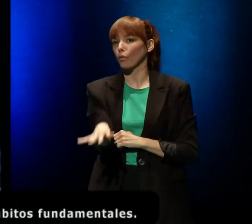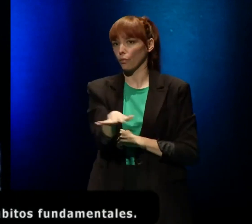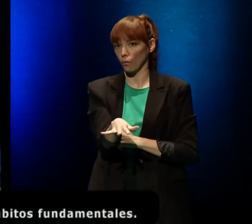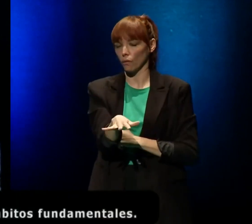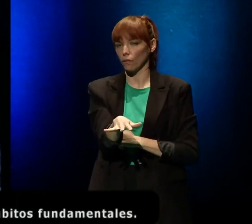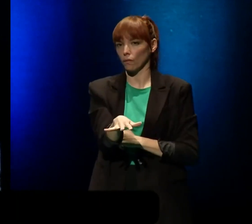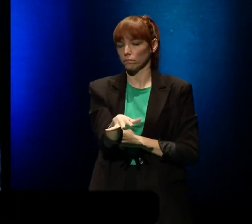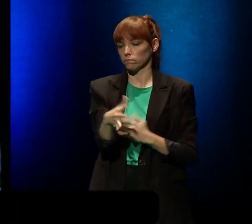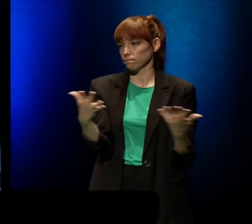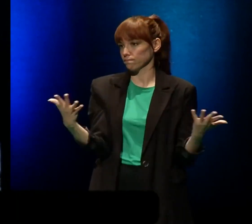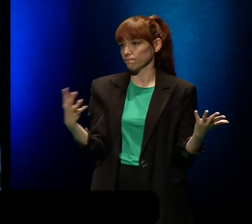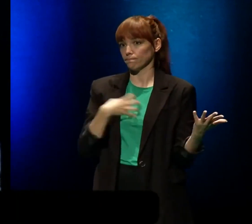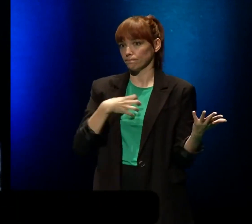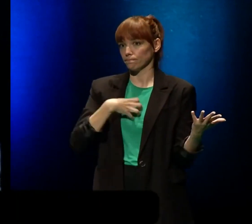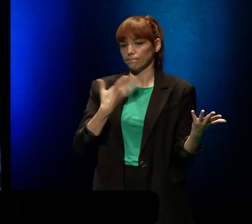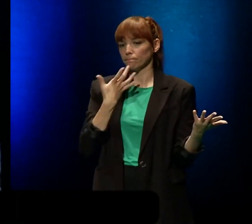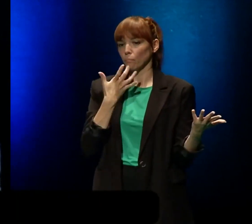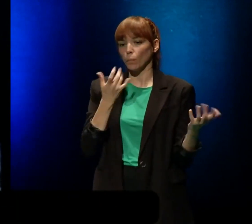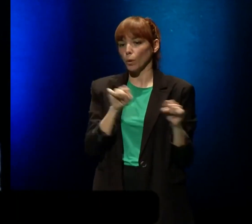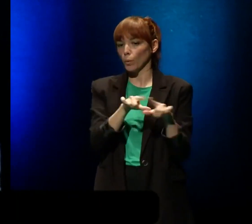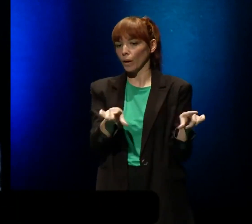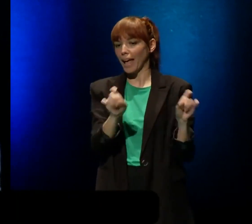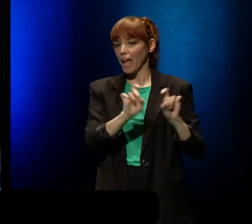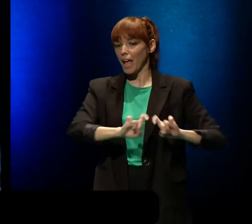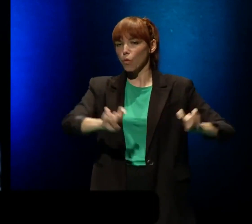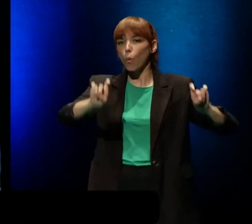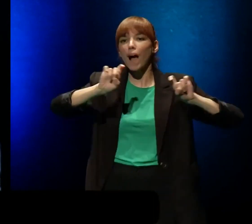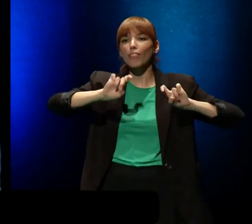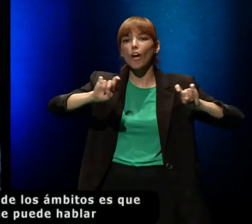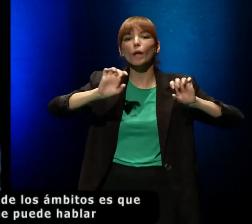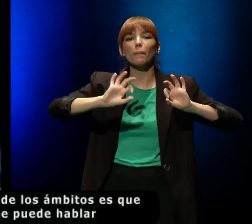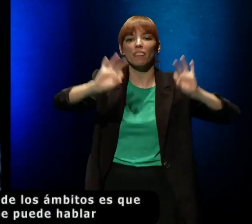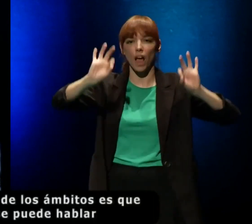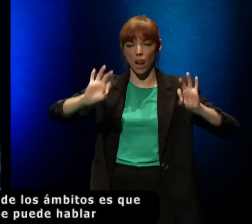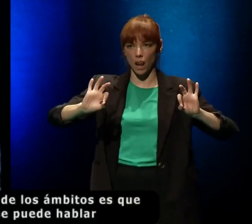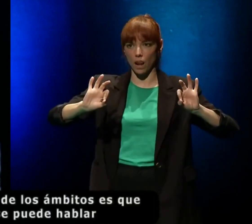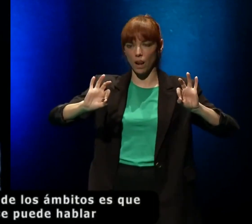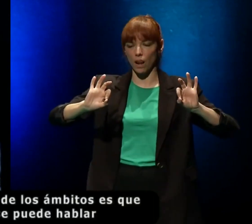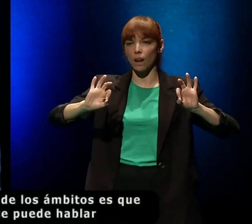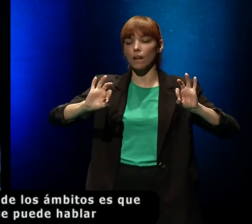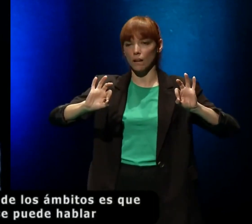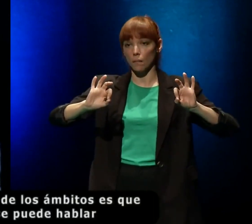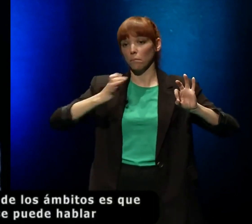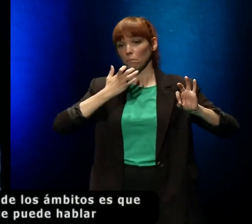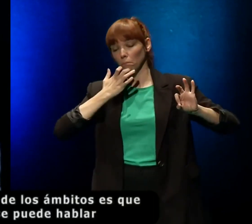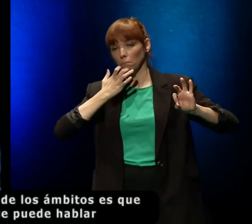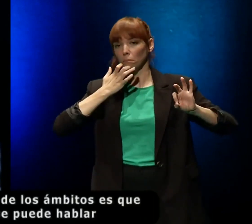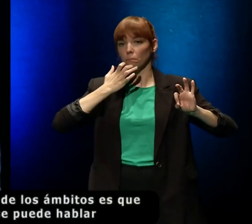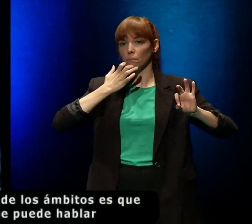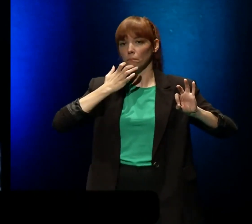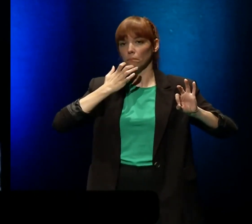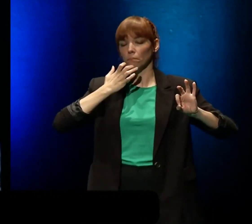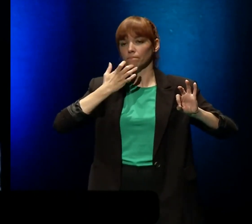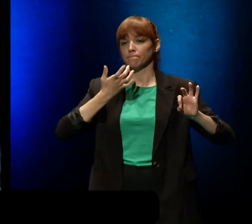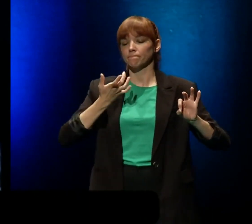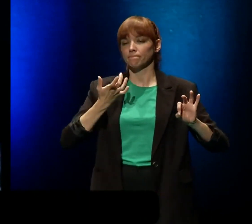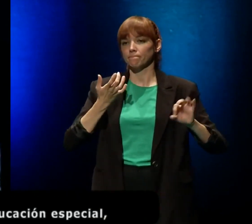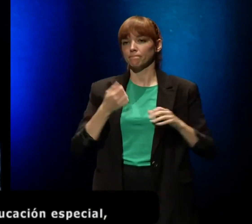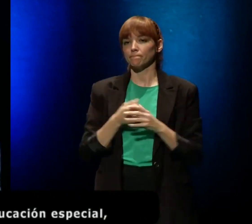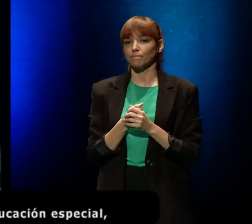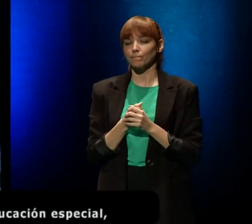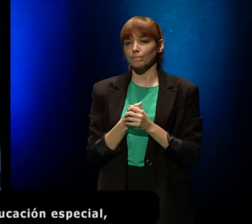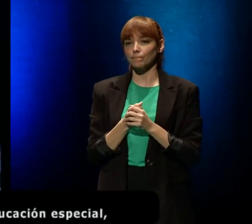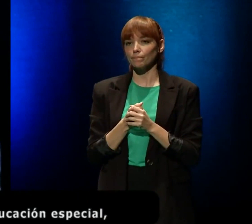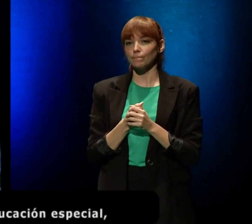no se puede hablar de educación especial, pero desde luego no se puede hablar